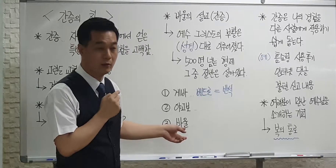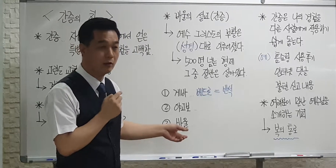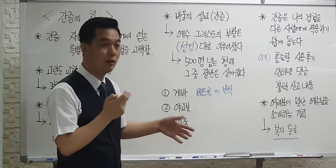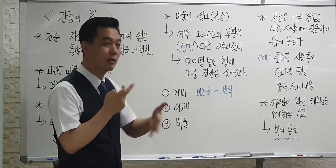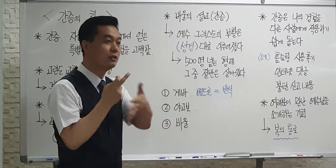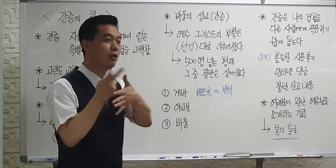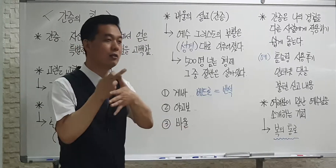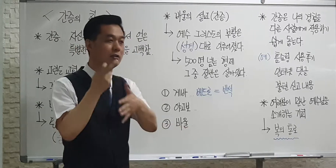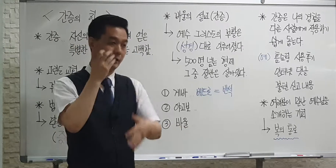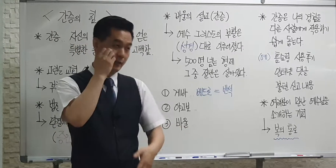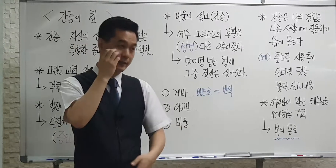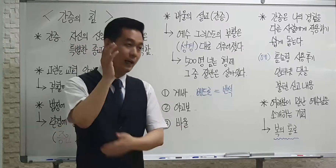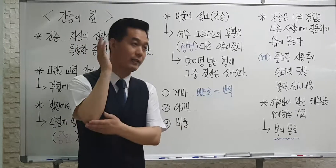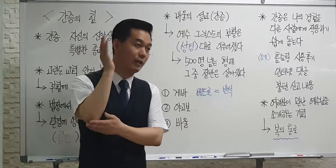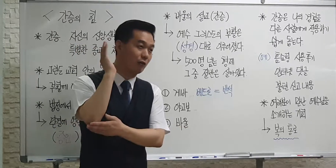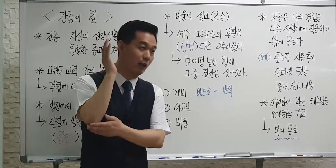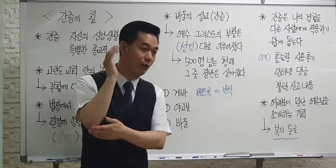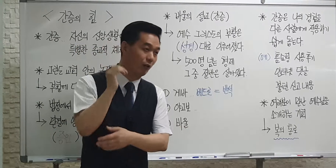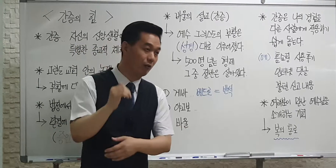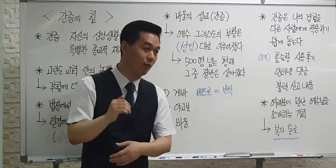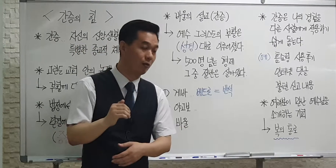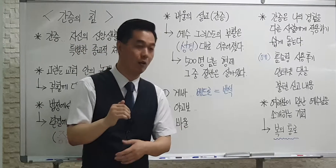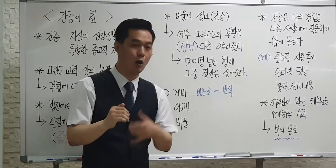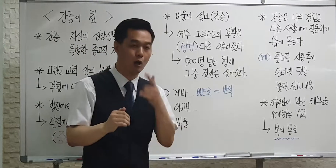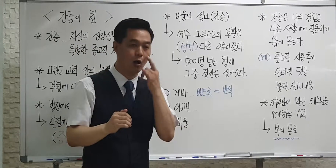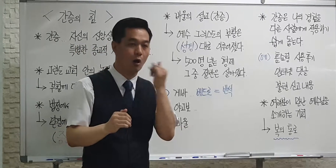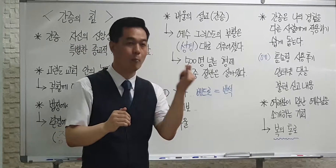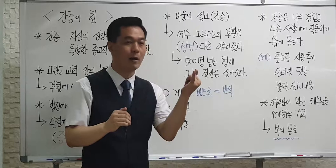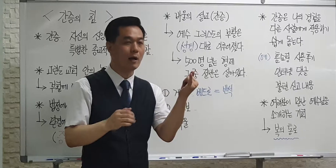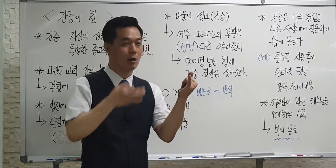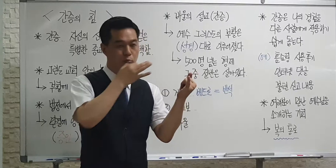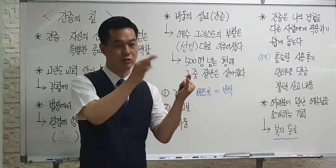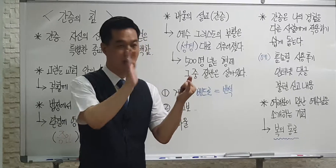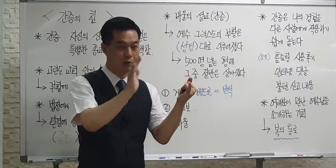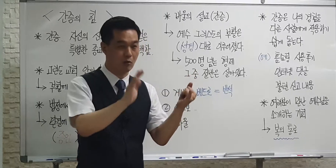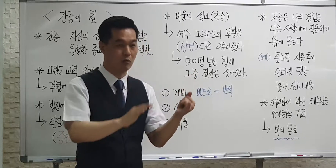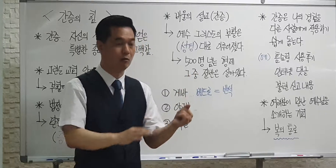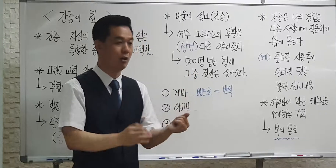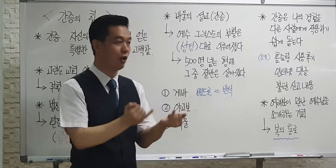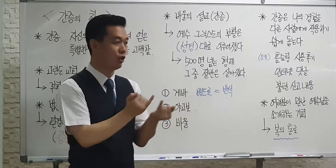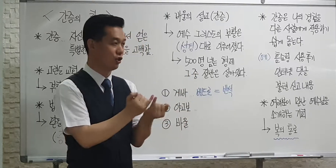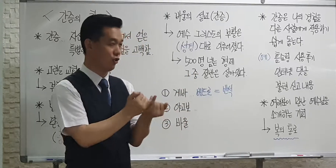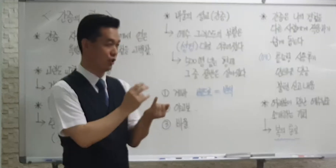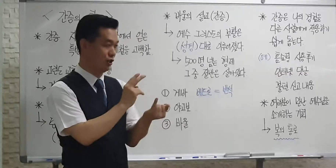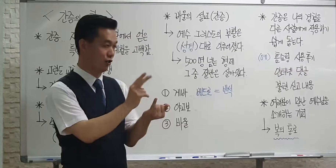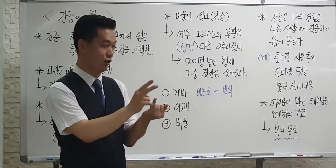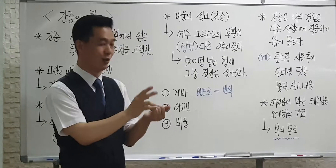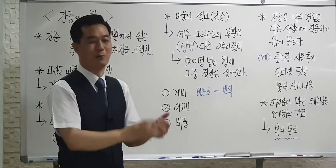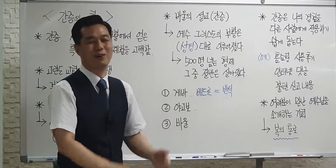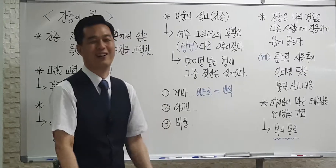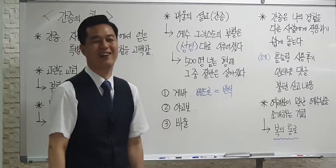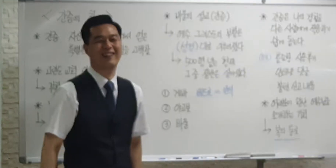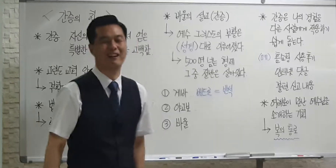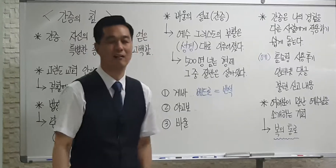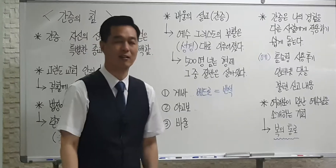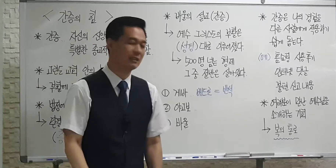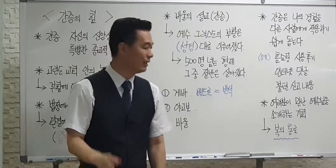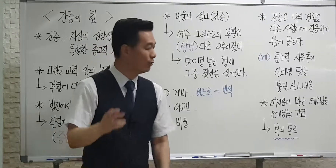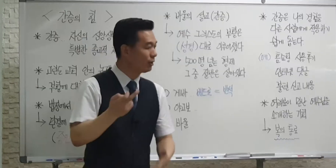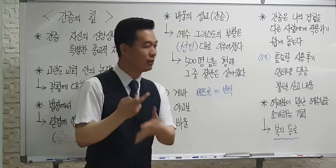그런데 큰형은 이상한 얘기를 하고 다녀. 엄마라고 부르지 않고 여인이요 이렇게 불러. 우리 큰형은